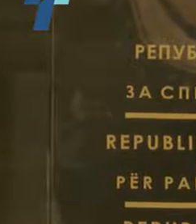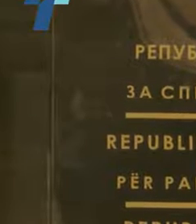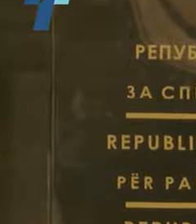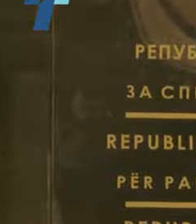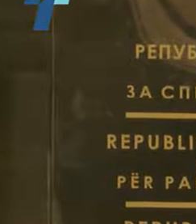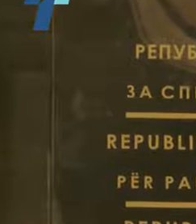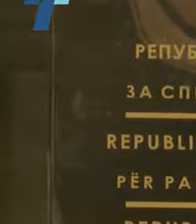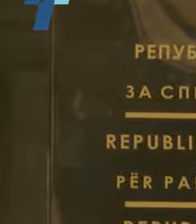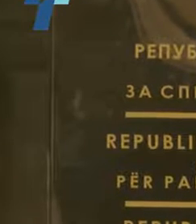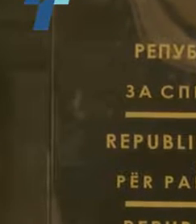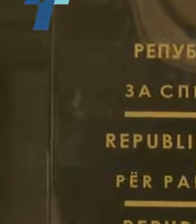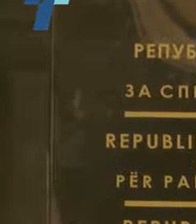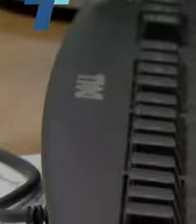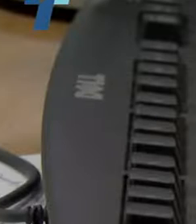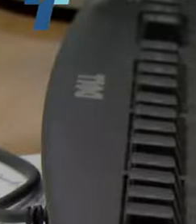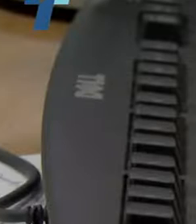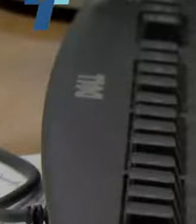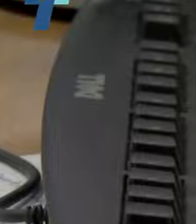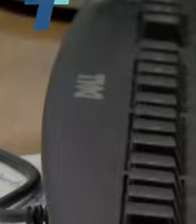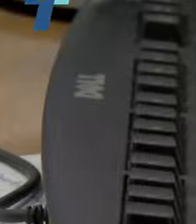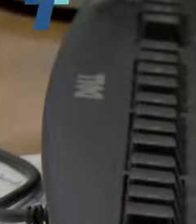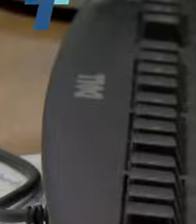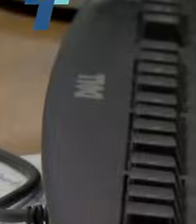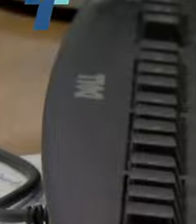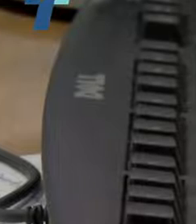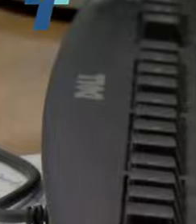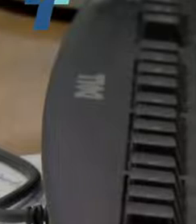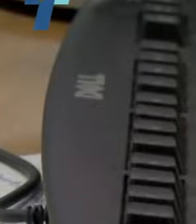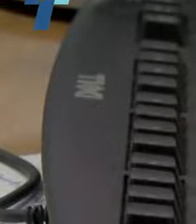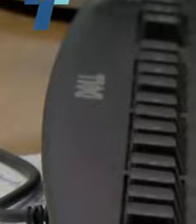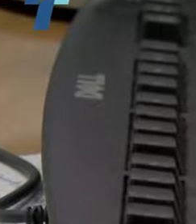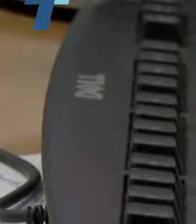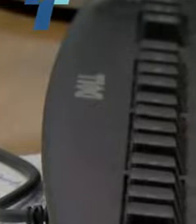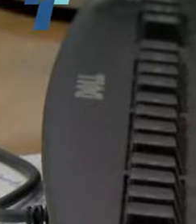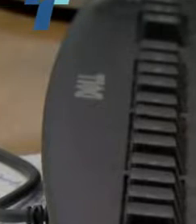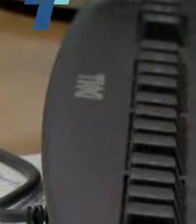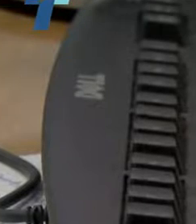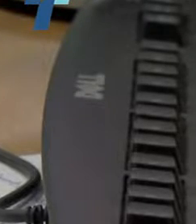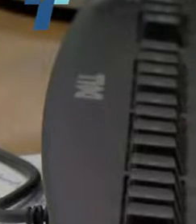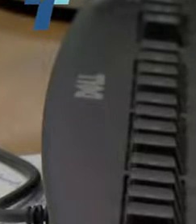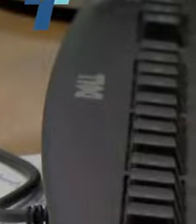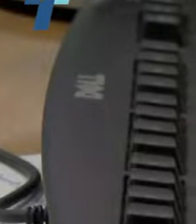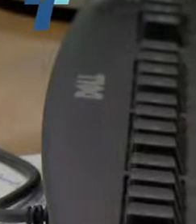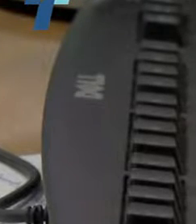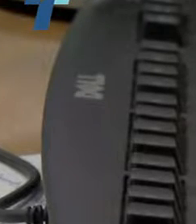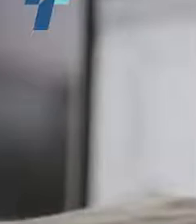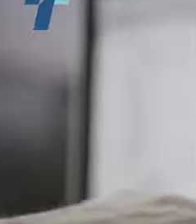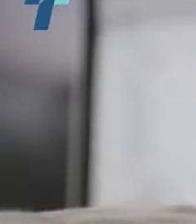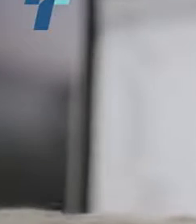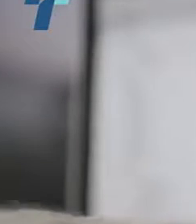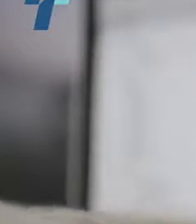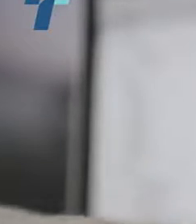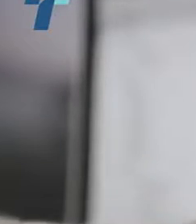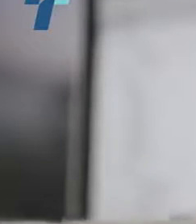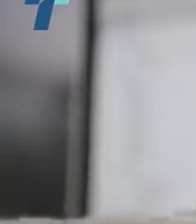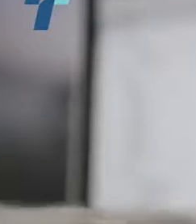откриват сомнителни пари имот. Компјутерската програма вреди неколку милиони евра, се уште не е купена за што е известен и Николовски.